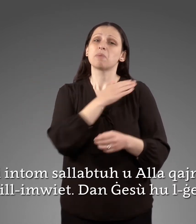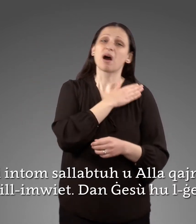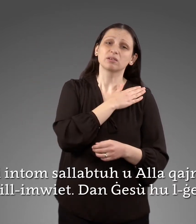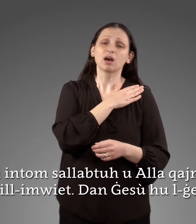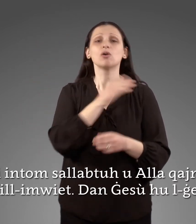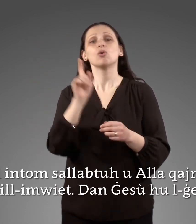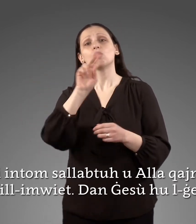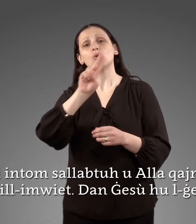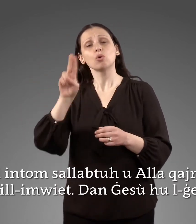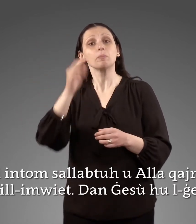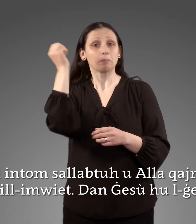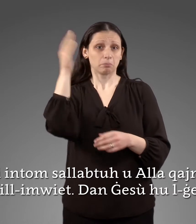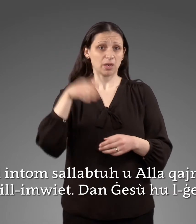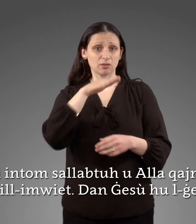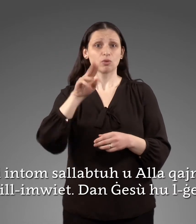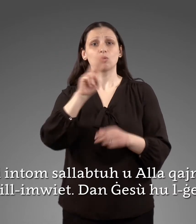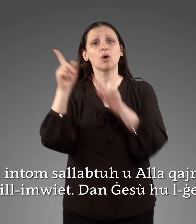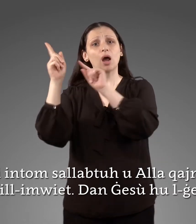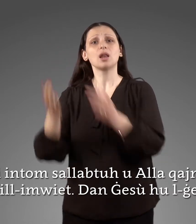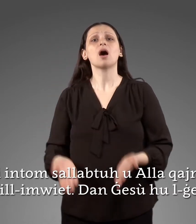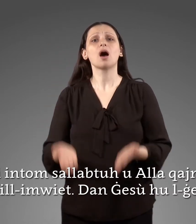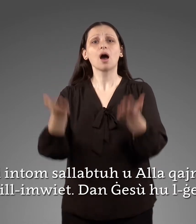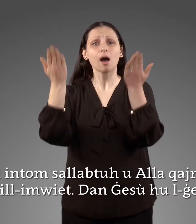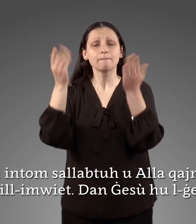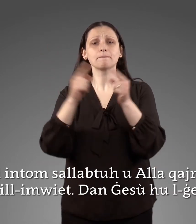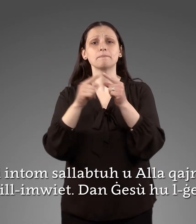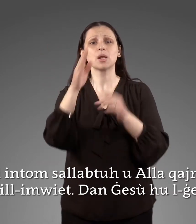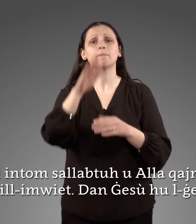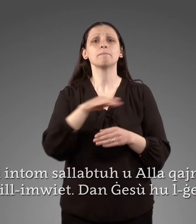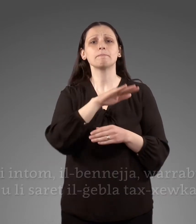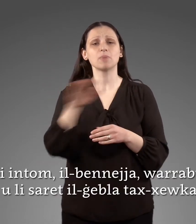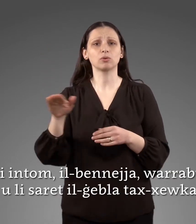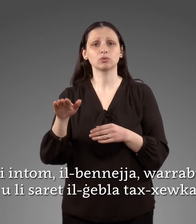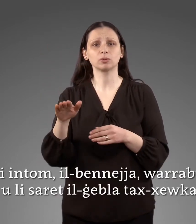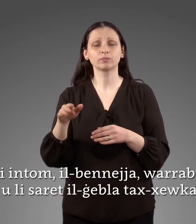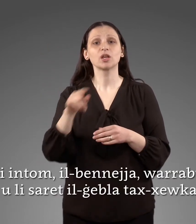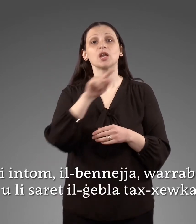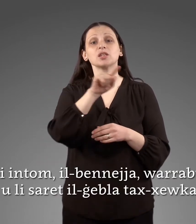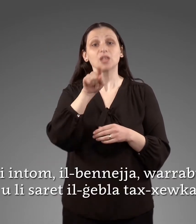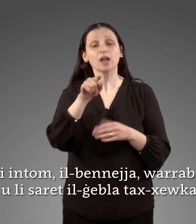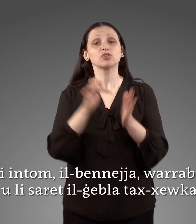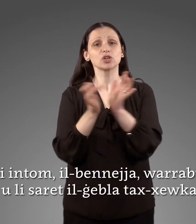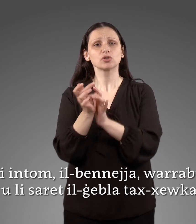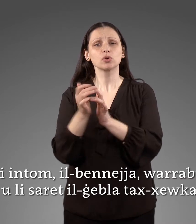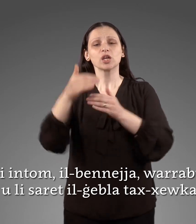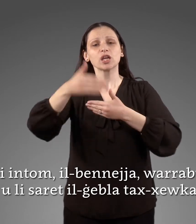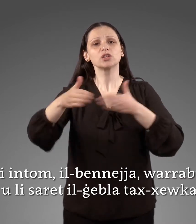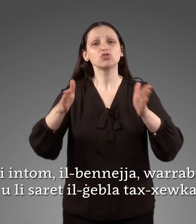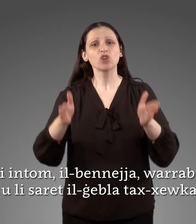-limwiet Dan ġesu u l-ġabla li jntom il-bennija war-rabtu